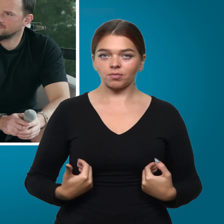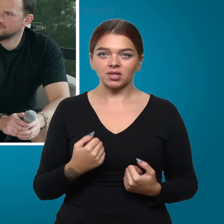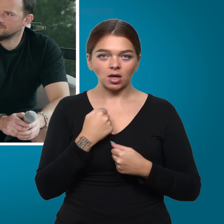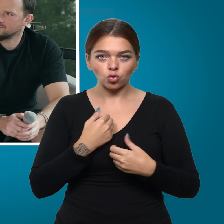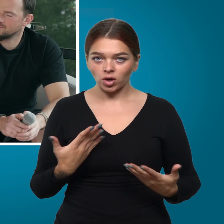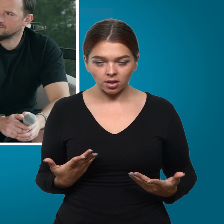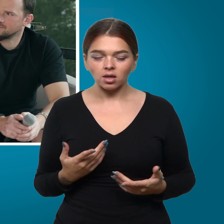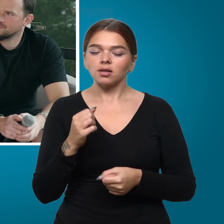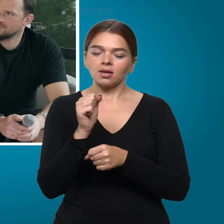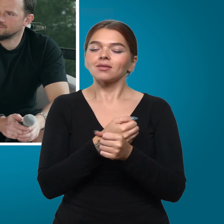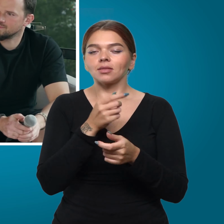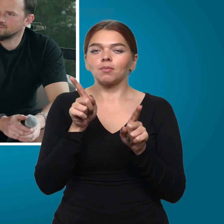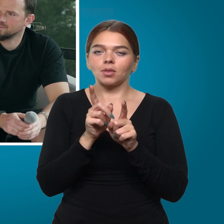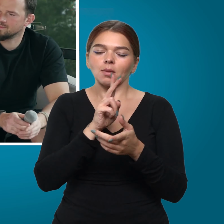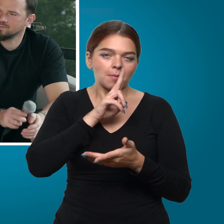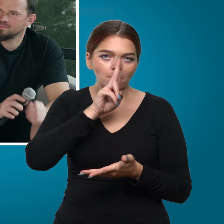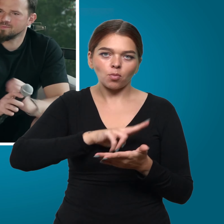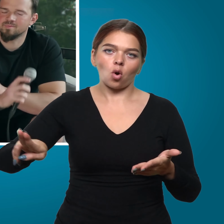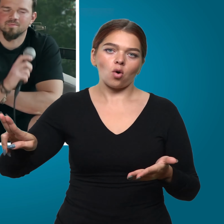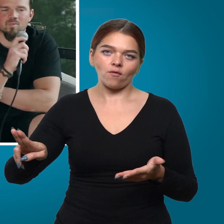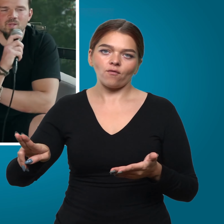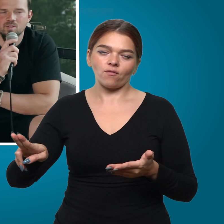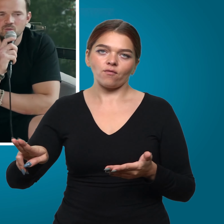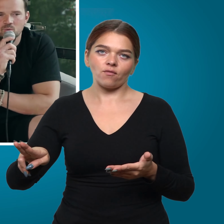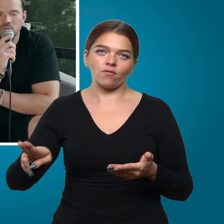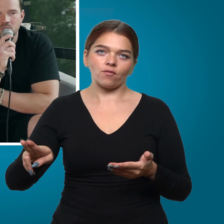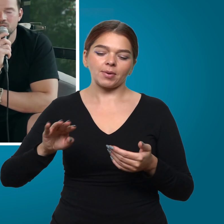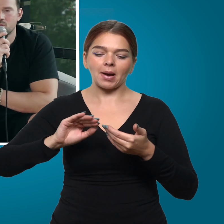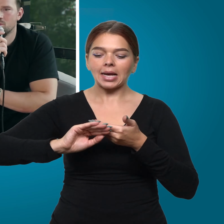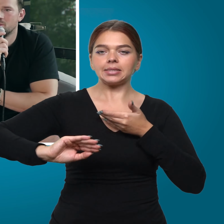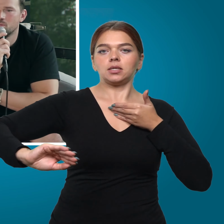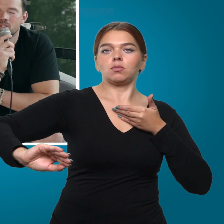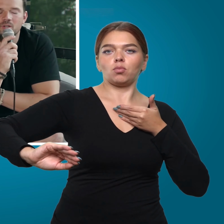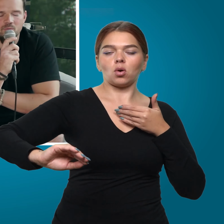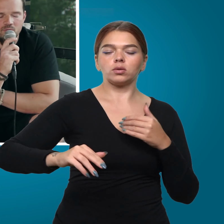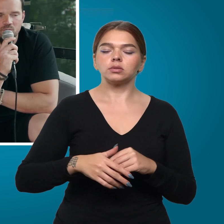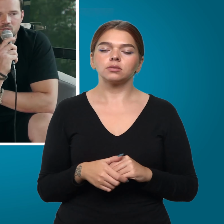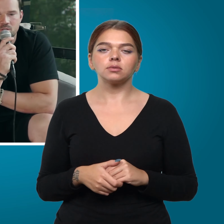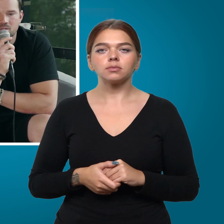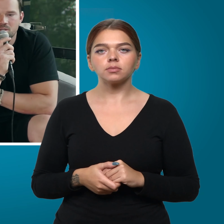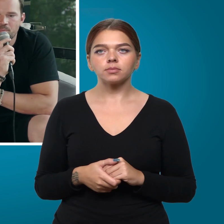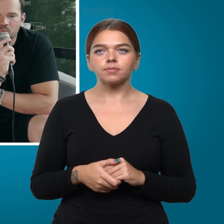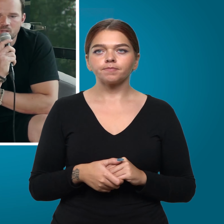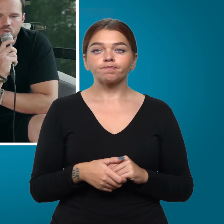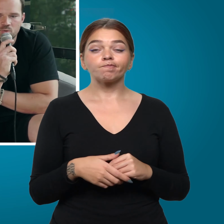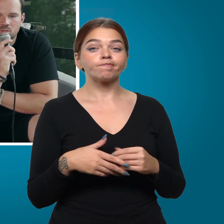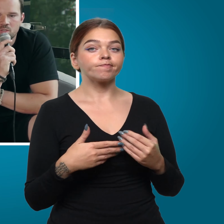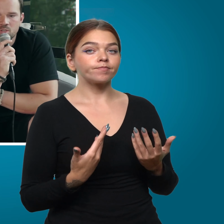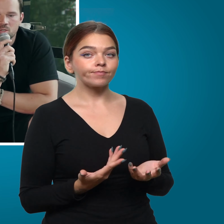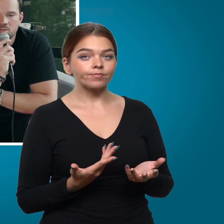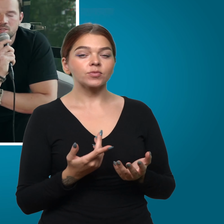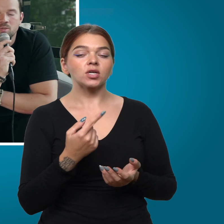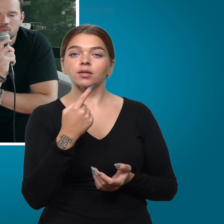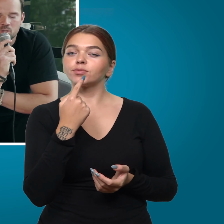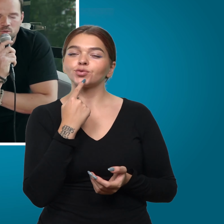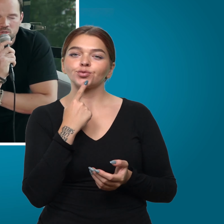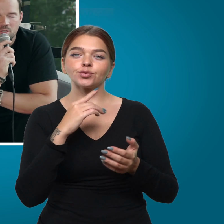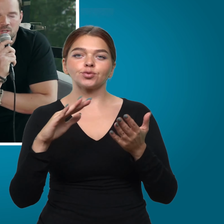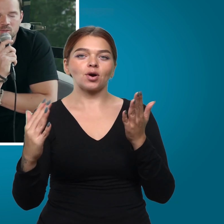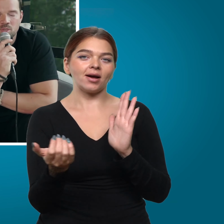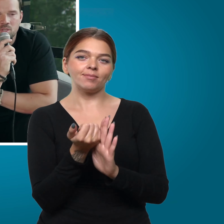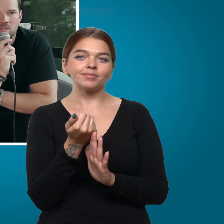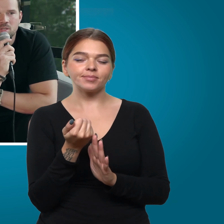Čia jau yra įgūdis geras. Čia turbūt yra sunkiai pasiekiamas įgūdis, nes iš tikrųjų tikrai aš irgi parašiau ir